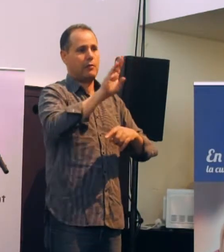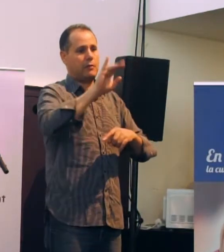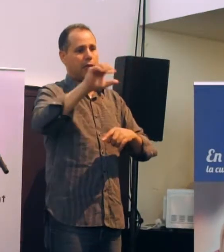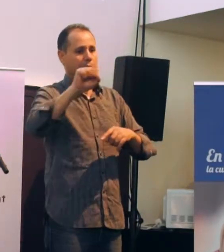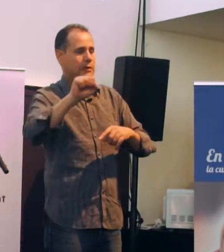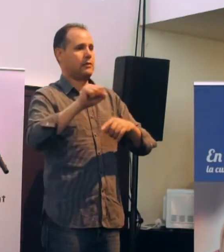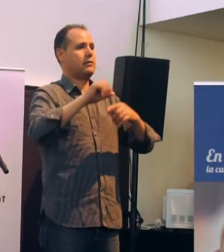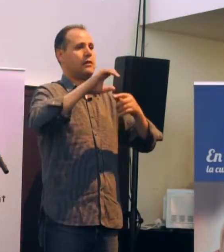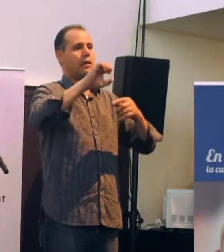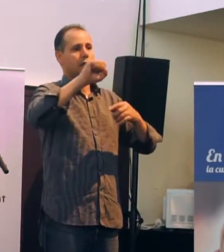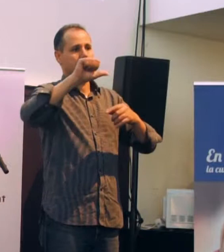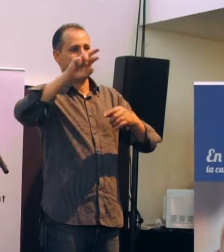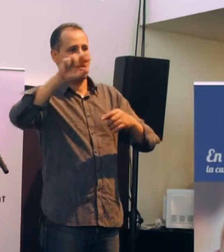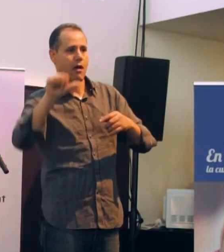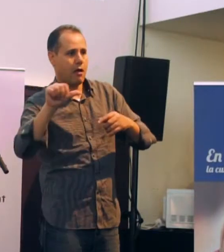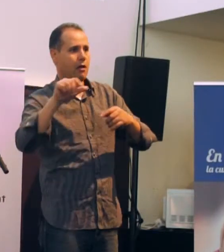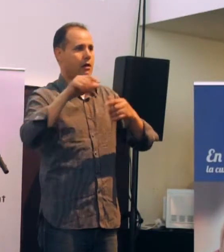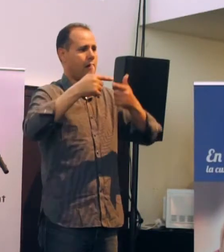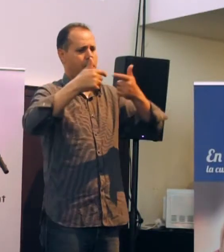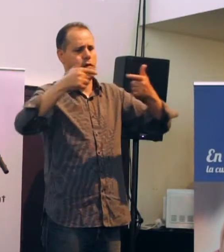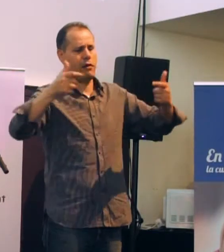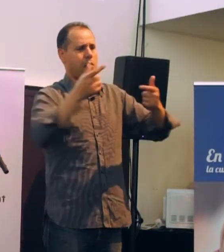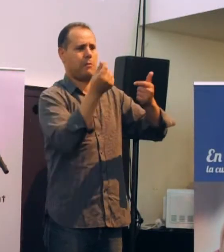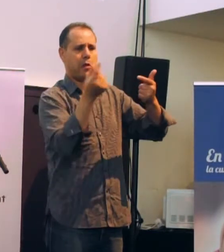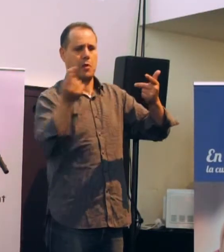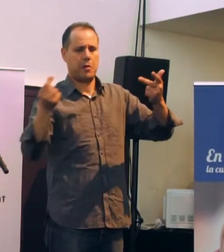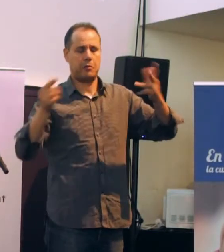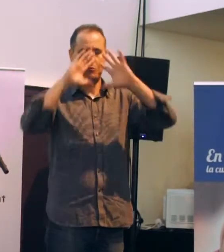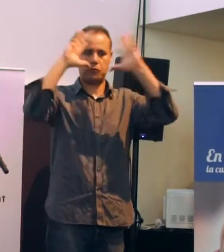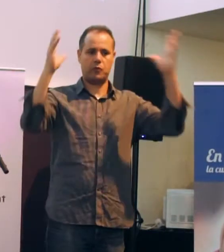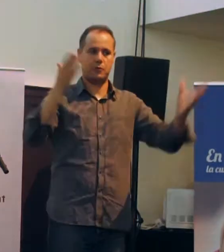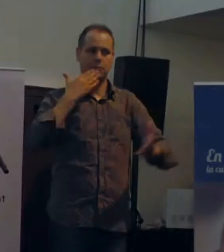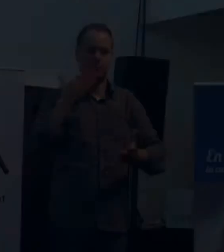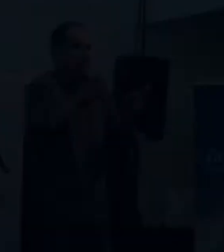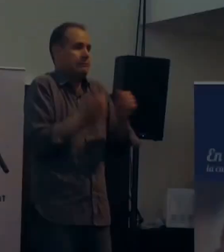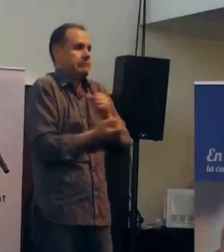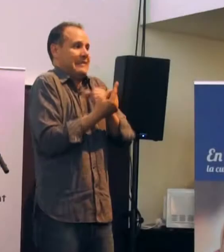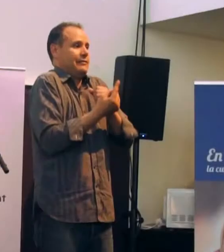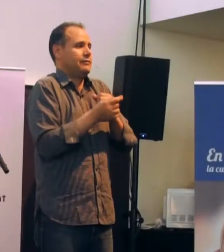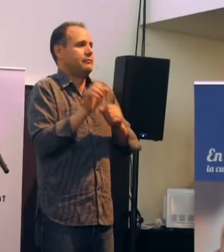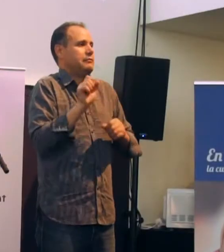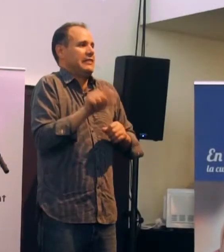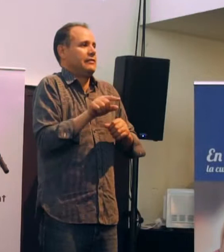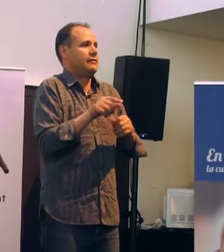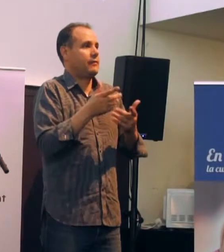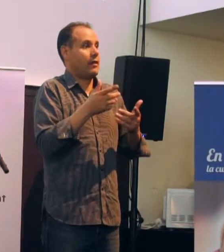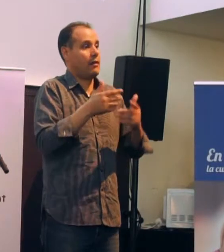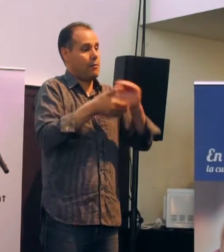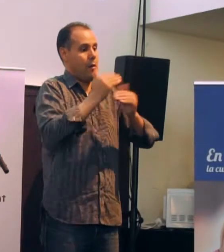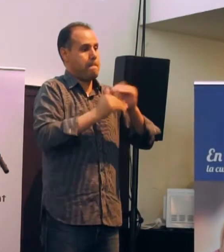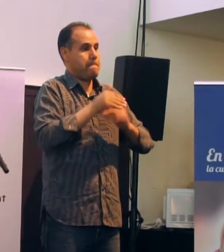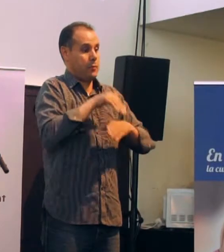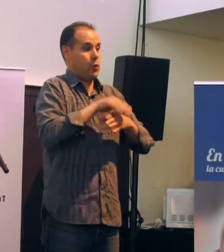Creative Site et les AD de Rennes, qui sont également nos partenaires, et je les en remercie. On va dire, sur ce programme de